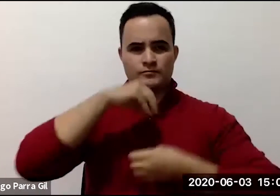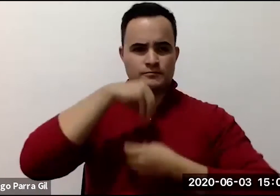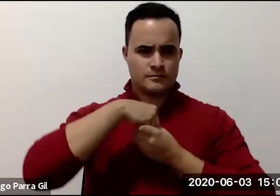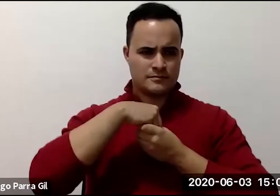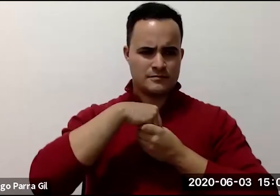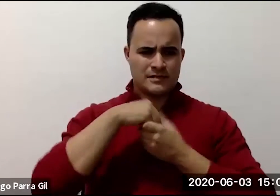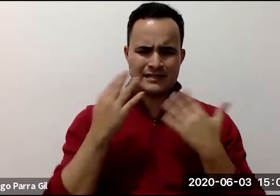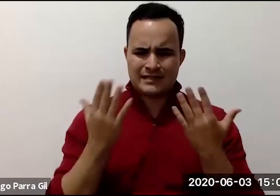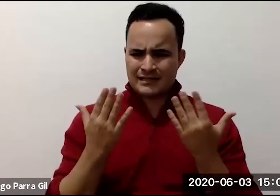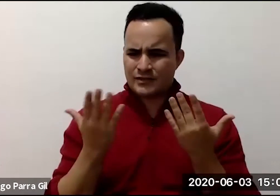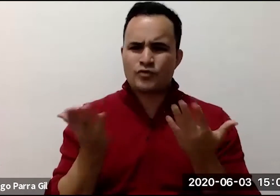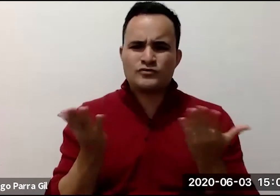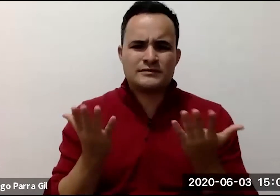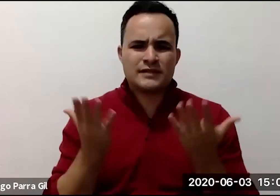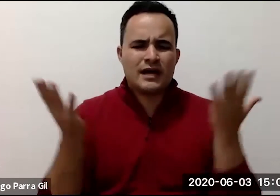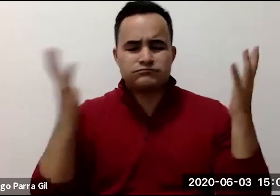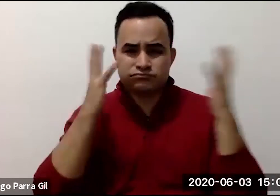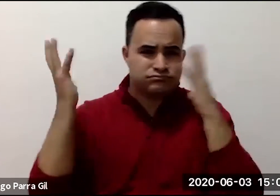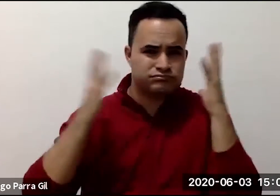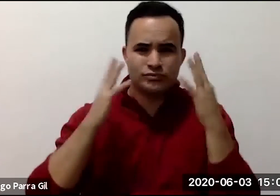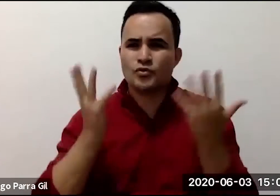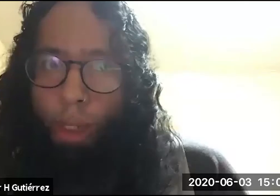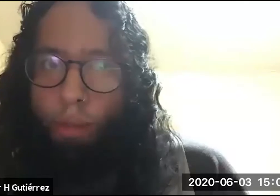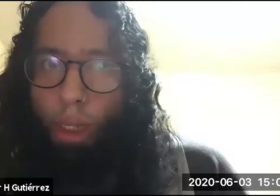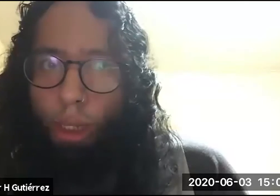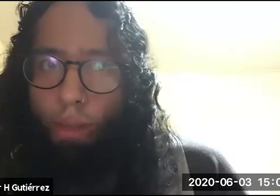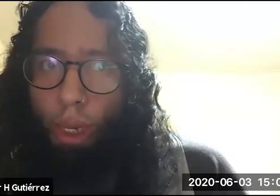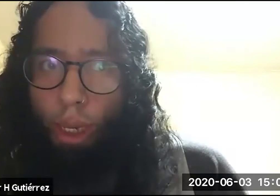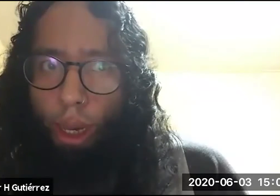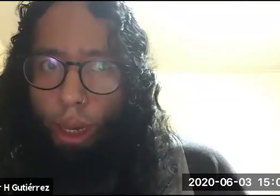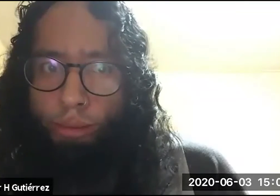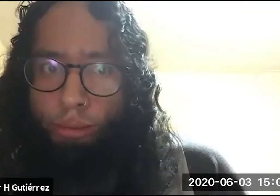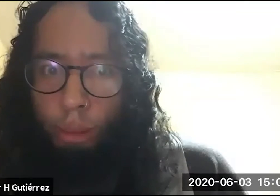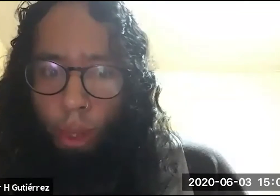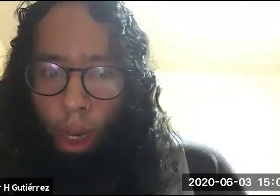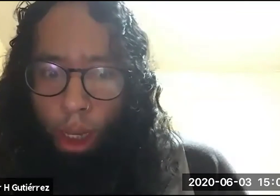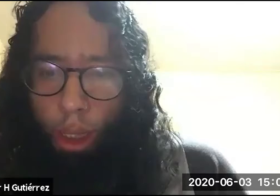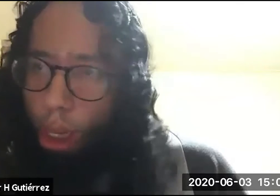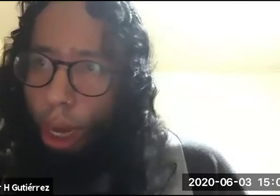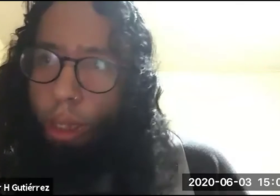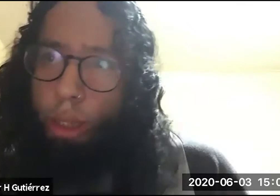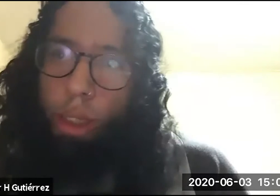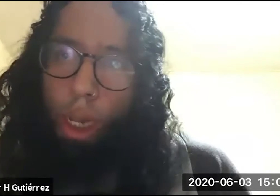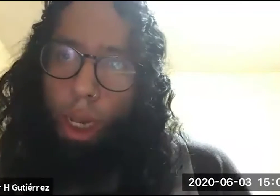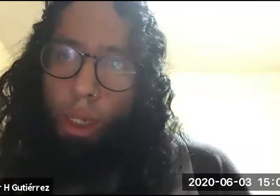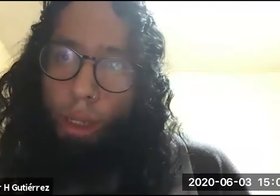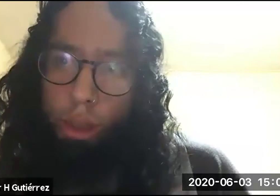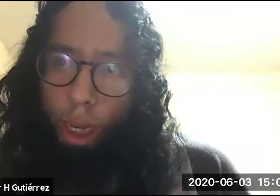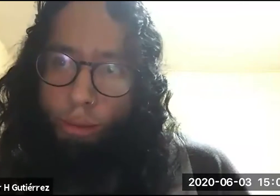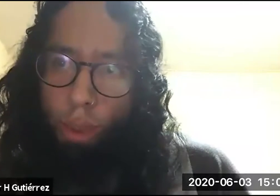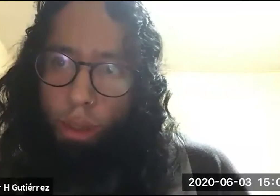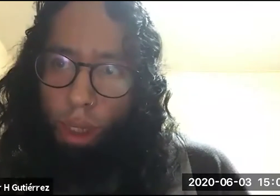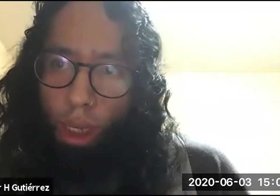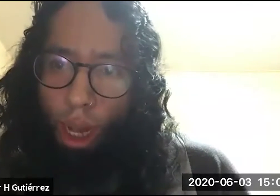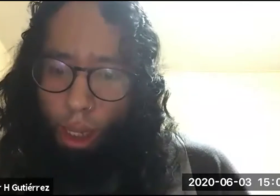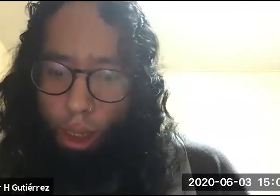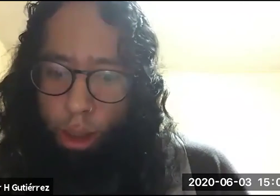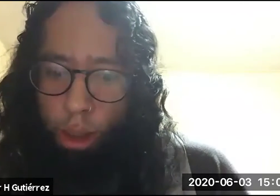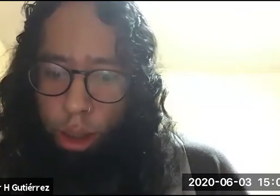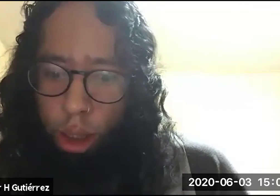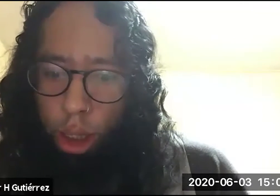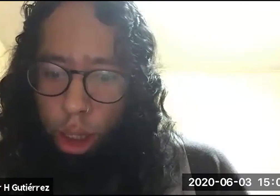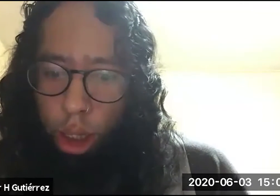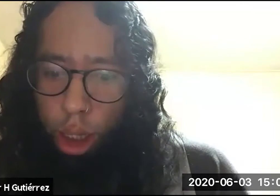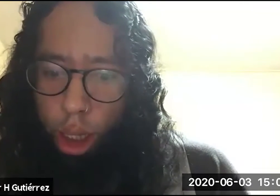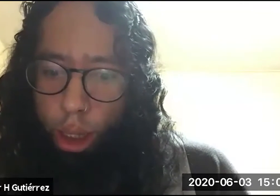que compartía Alexander van precisamente señalando estas otras posibilidades,